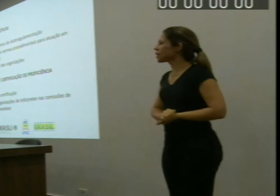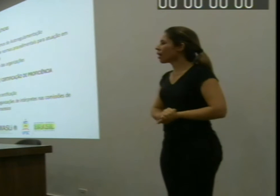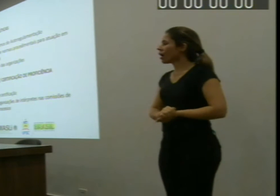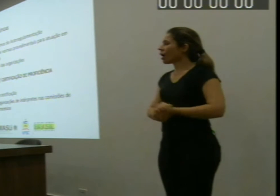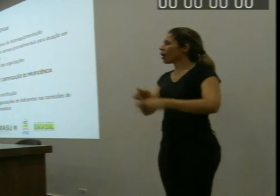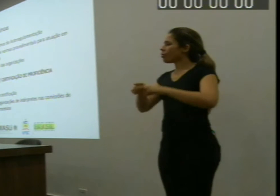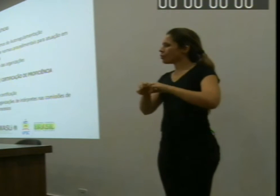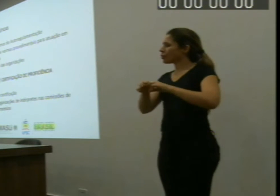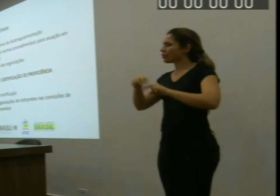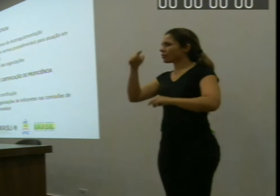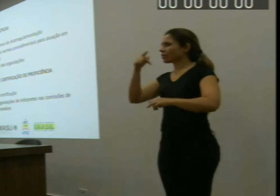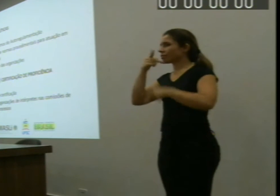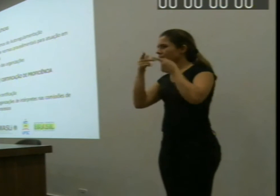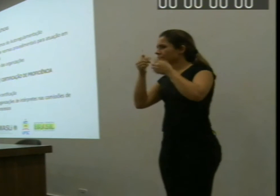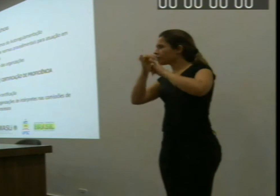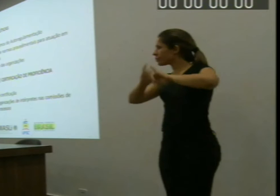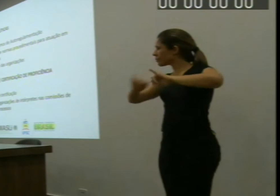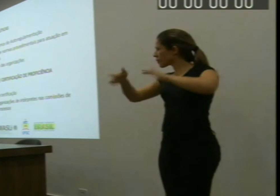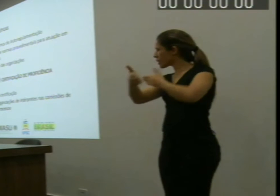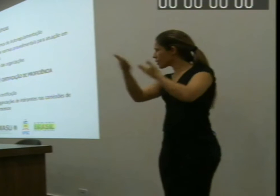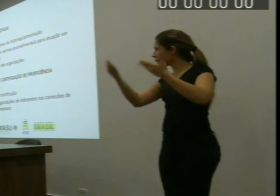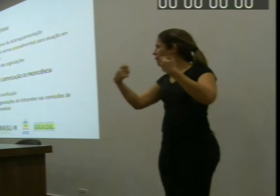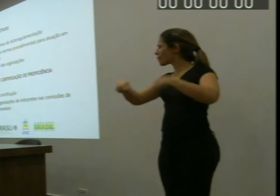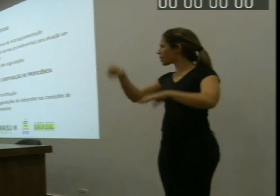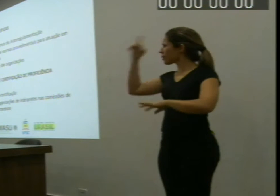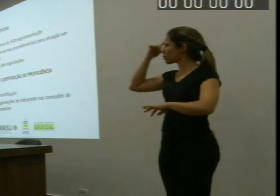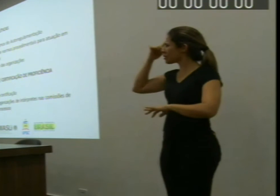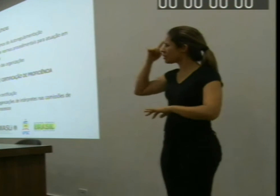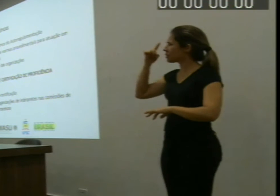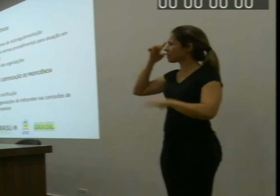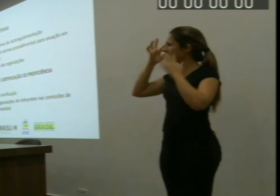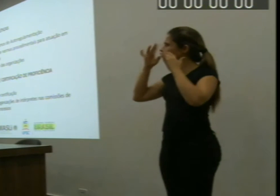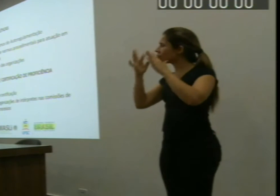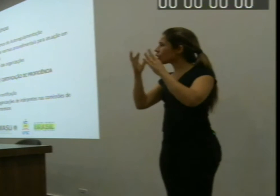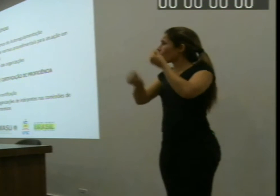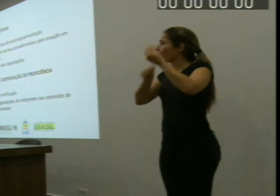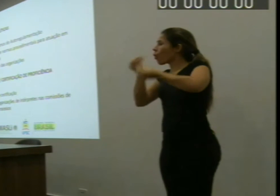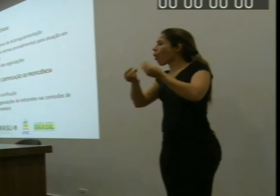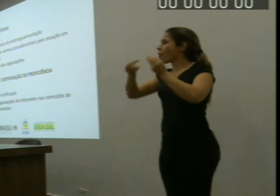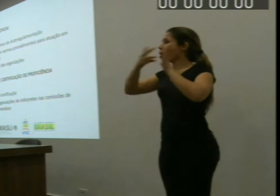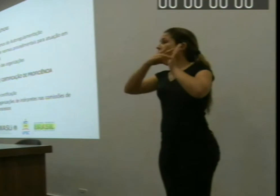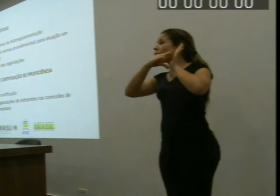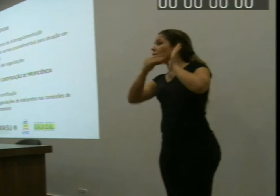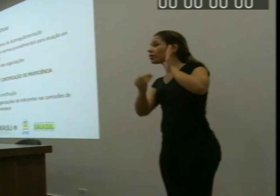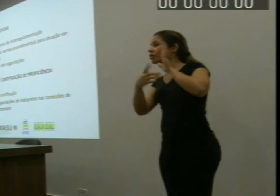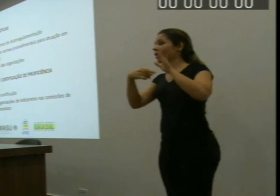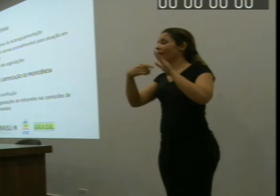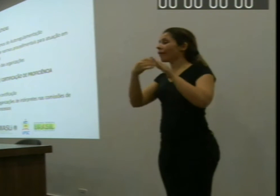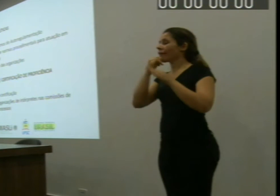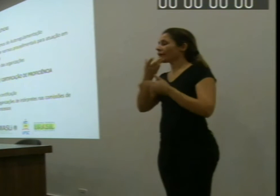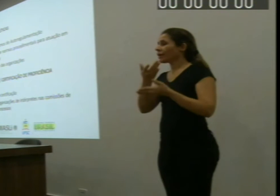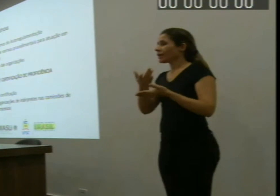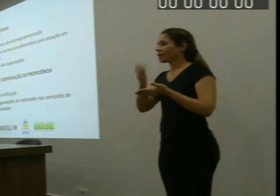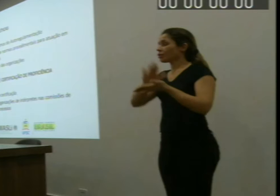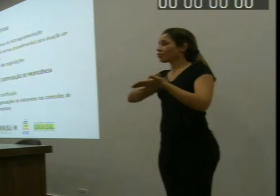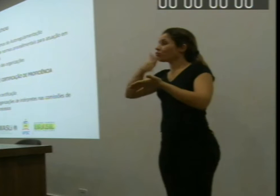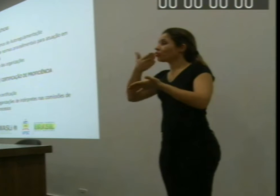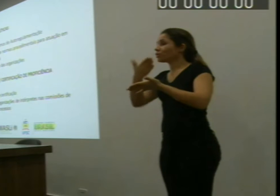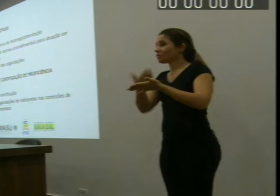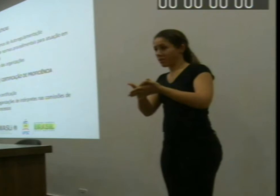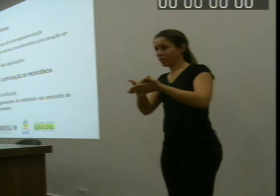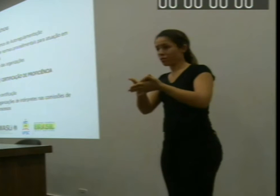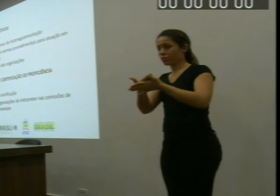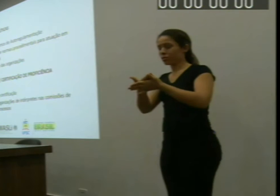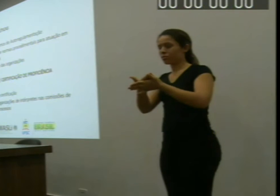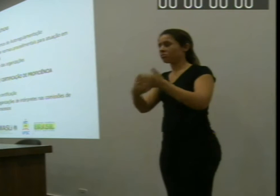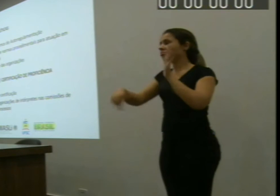da gente pensar e refletir novos modelos de certificação dos intérpretes também modelos que atendam as exigências as necessidades locais